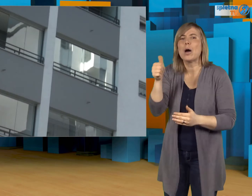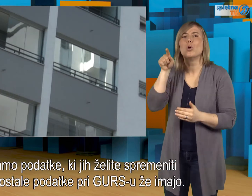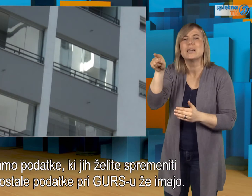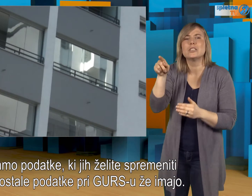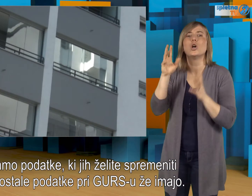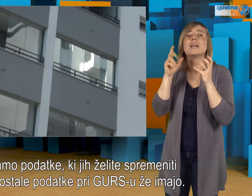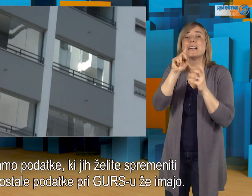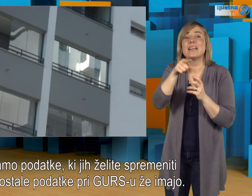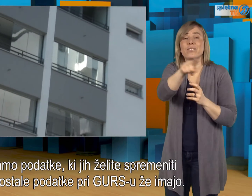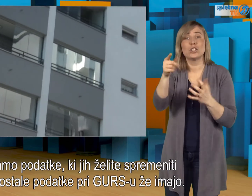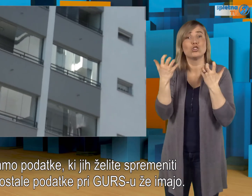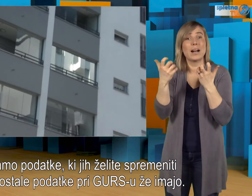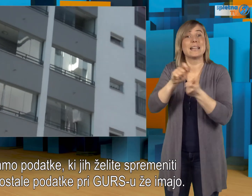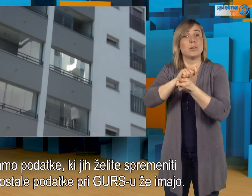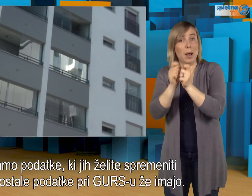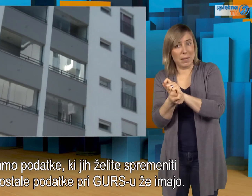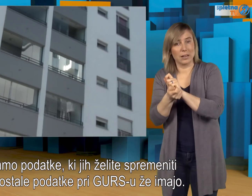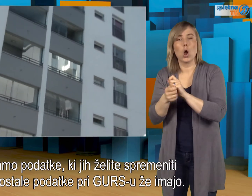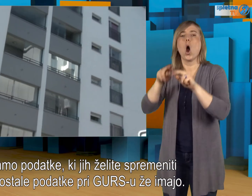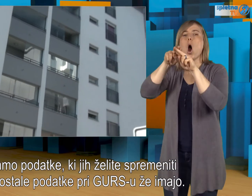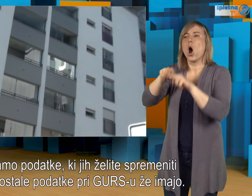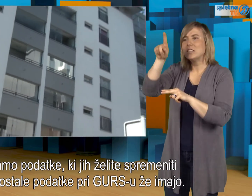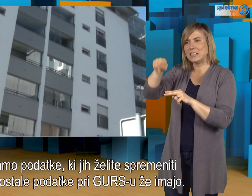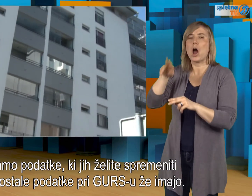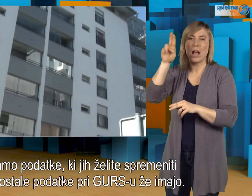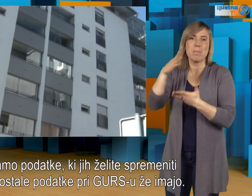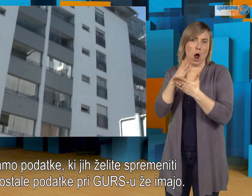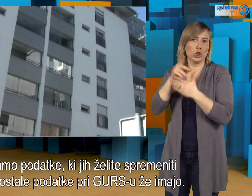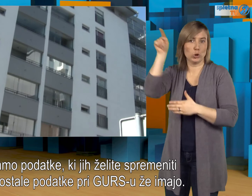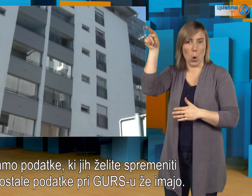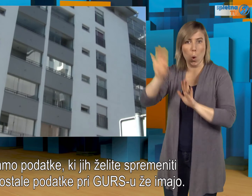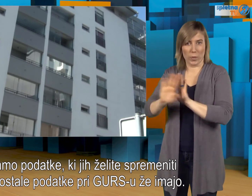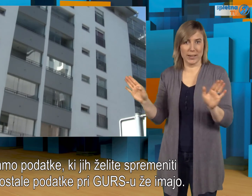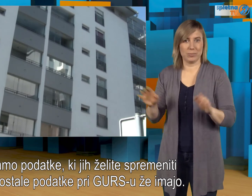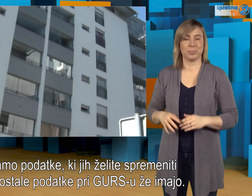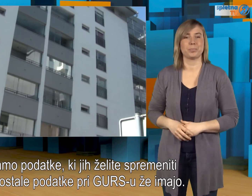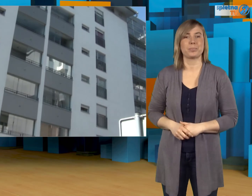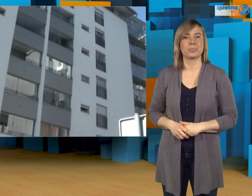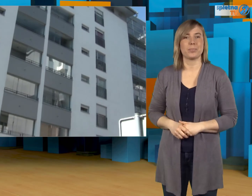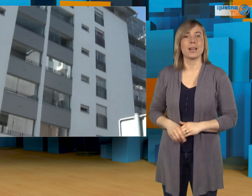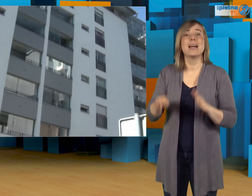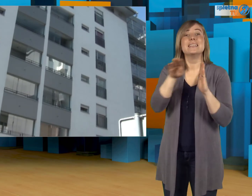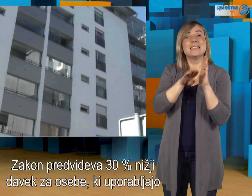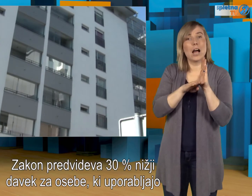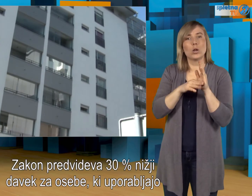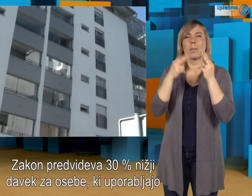podatke, ki jih želite spremeniti, saj druge podatke pri GURS-u že imajo. Zakon